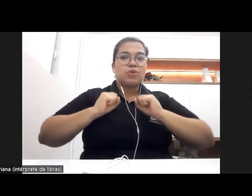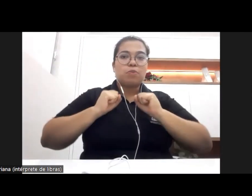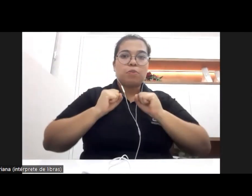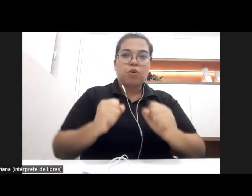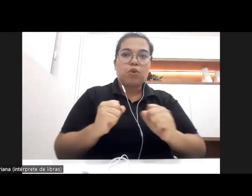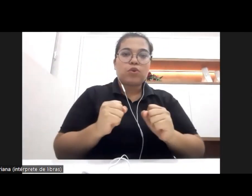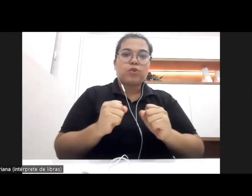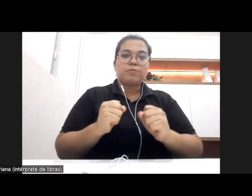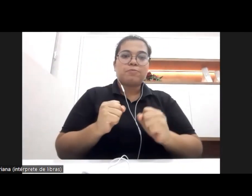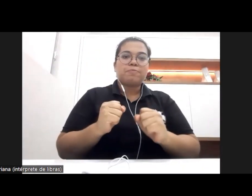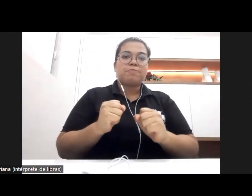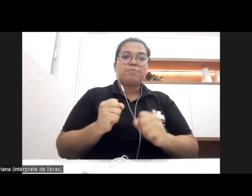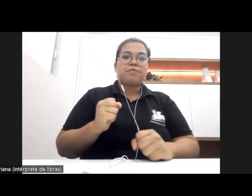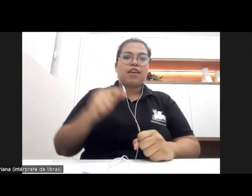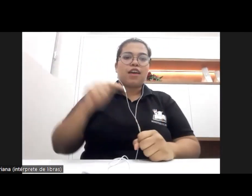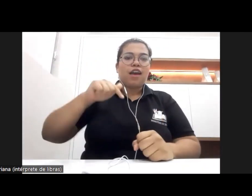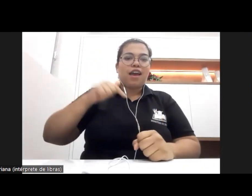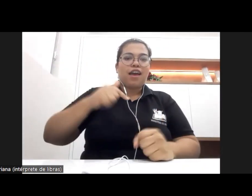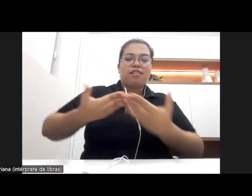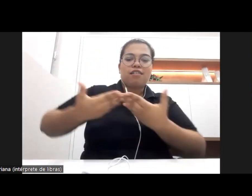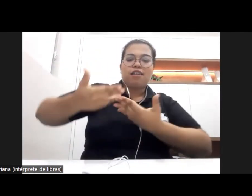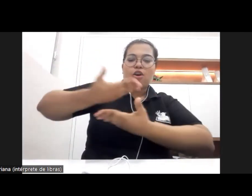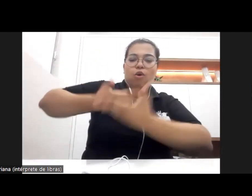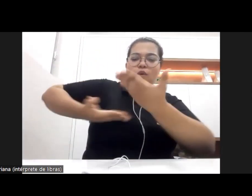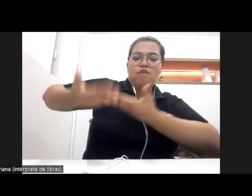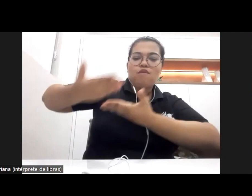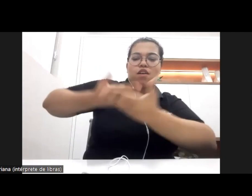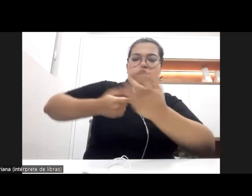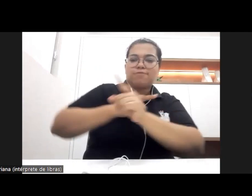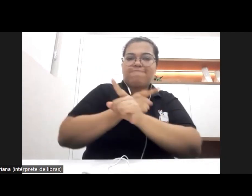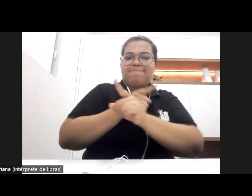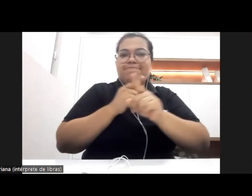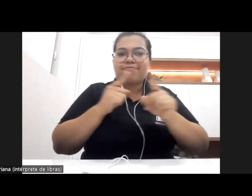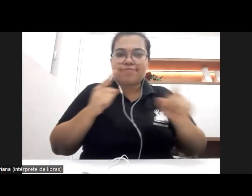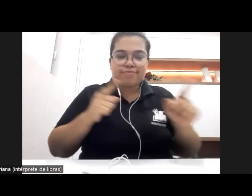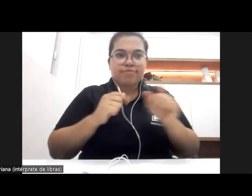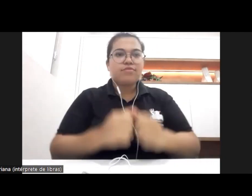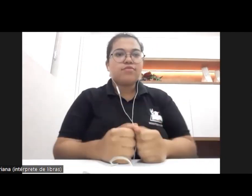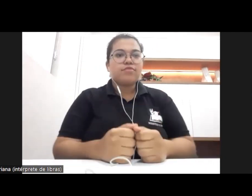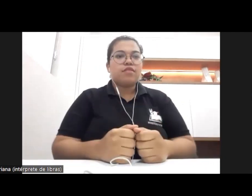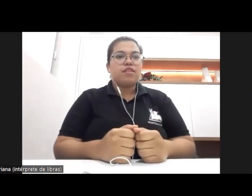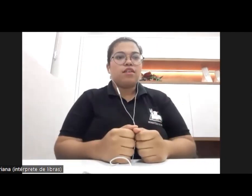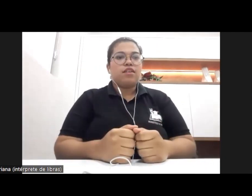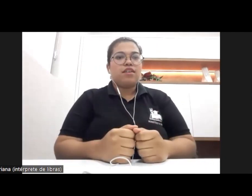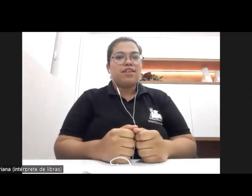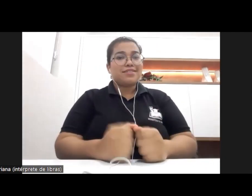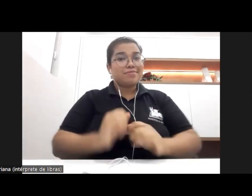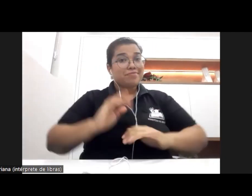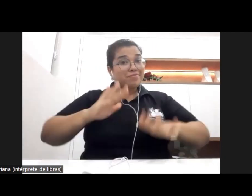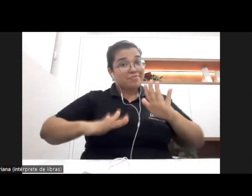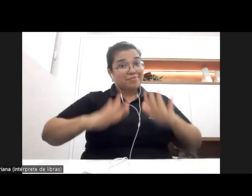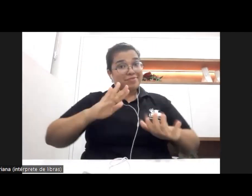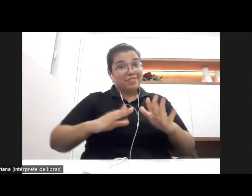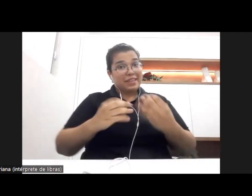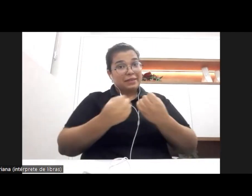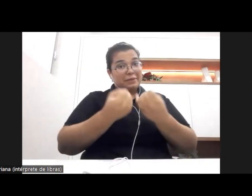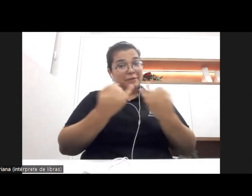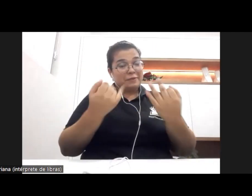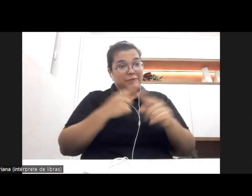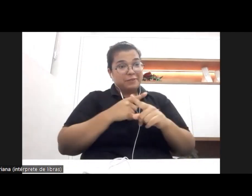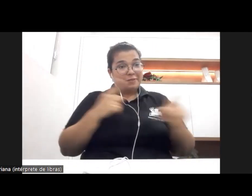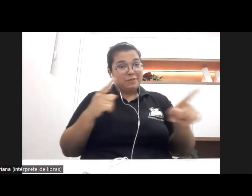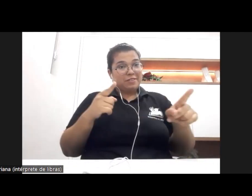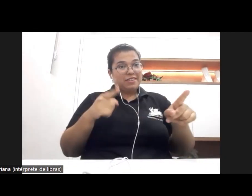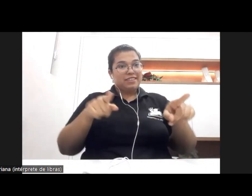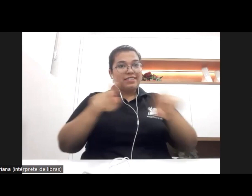nesse momento dialogando com vocês, talvez muitos de vocês atuando